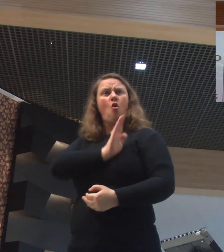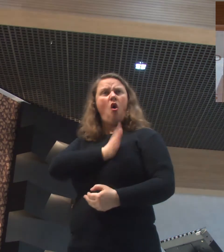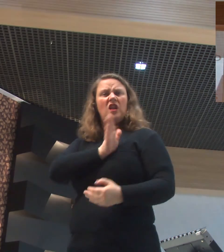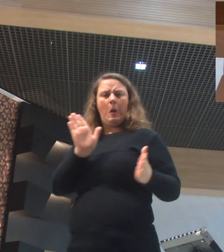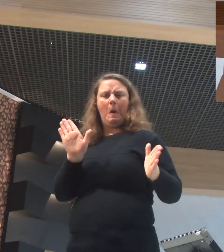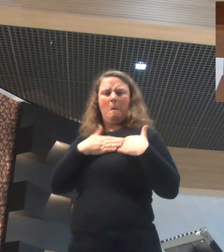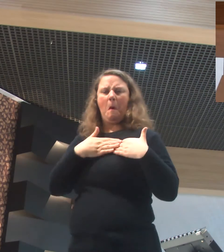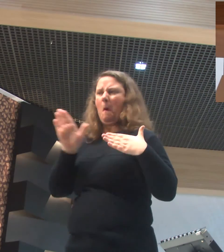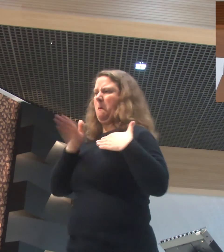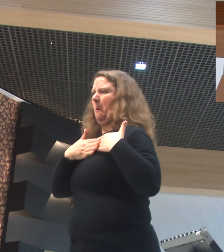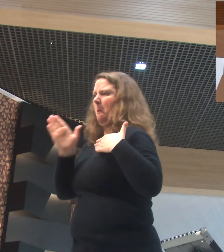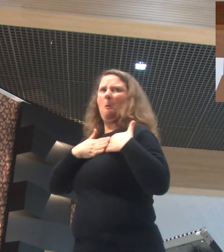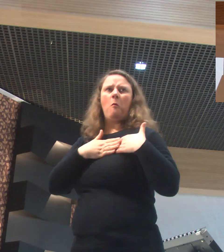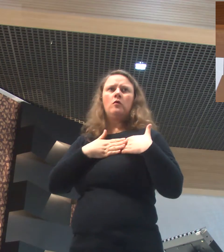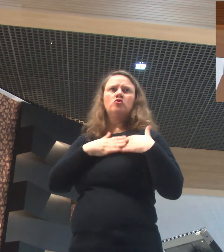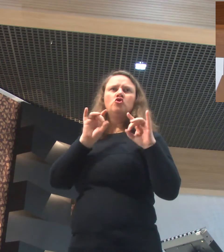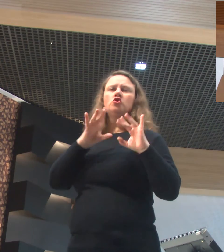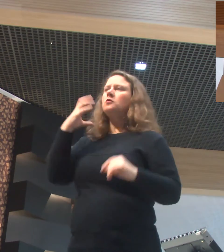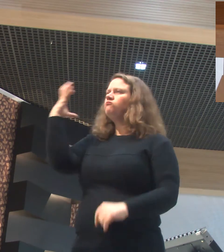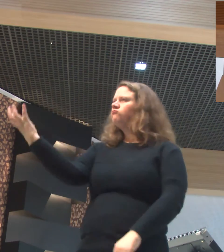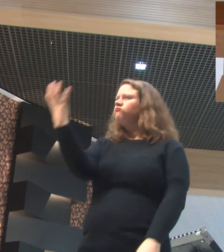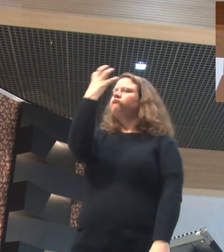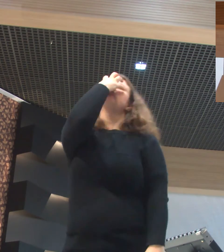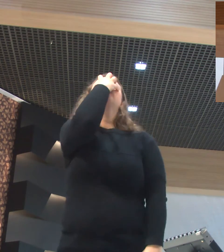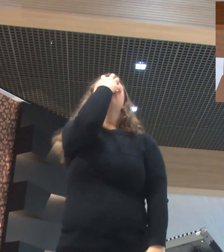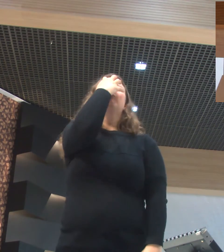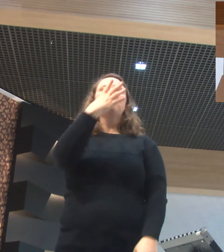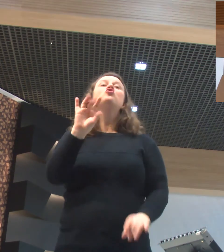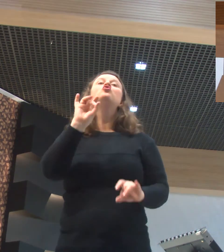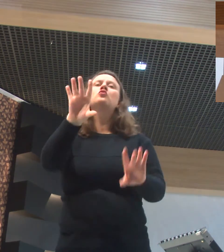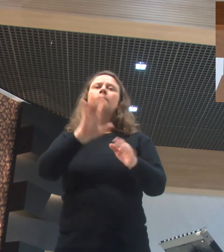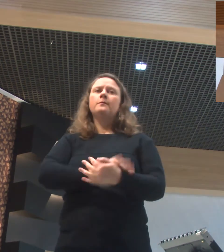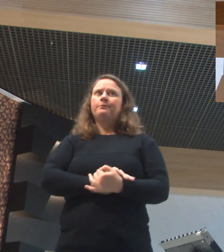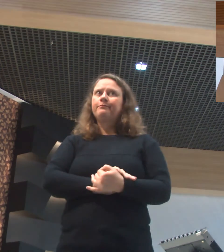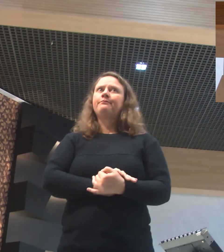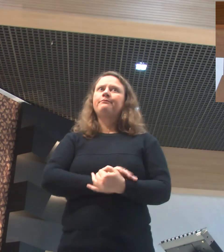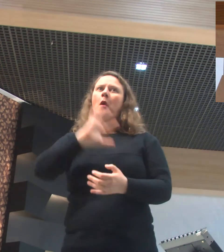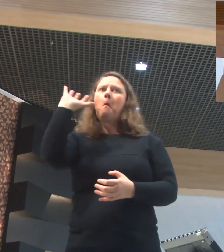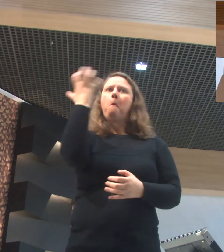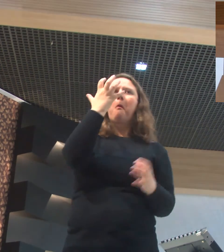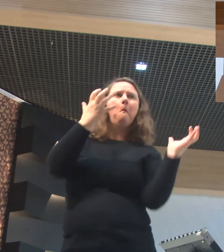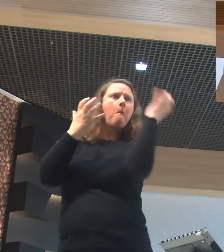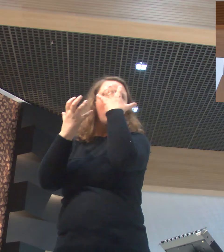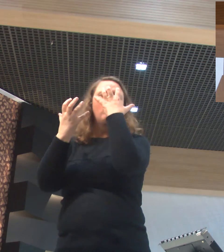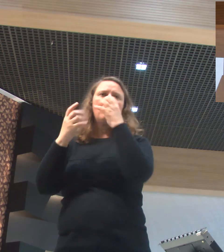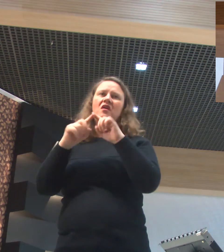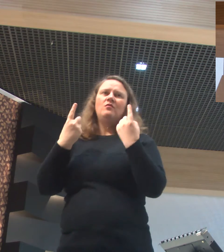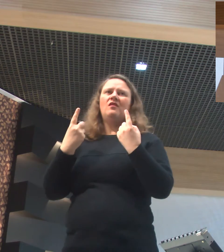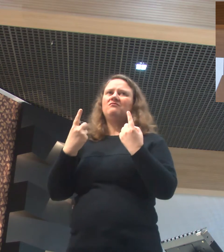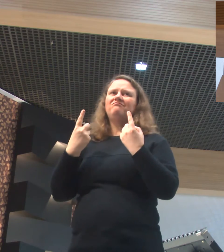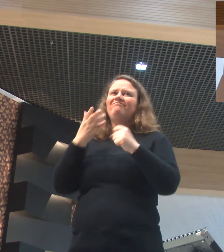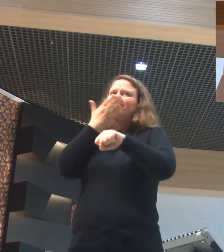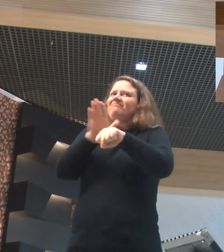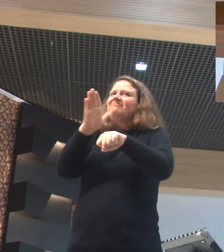coração, tinha aparência, exigiam dos outros, colocavam julgos, mas não mexiam com